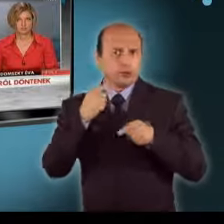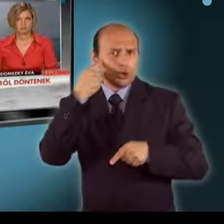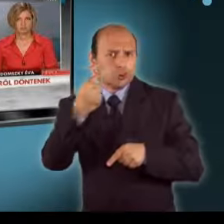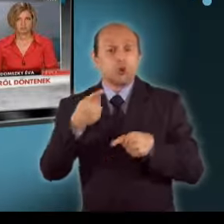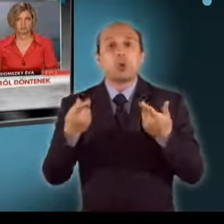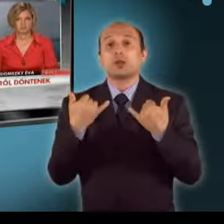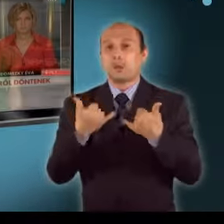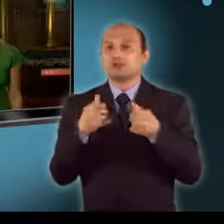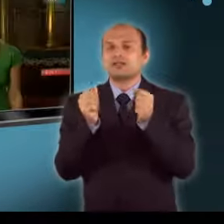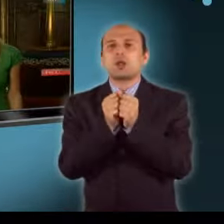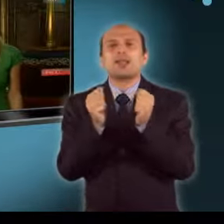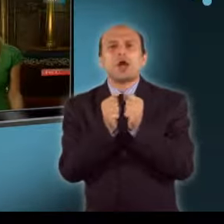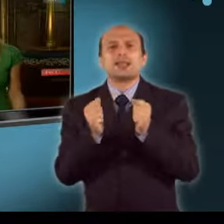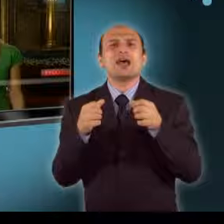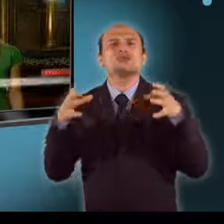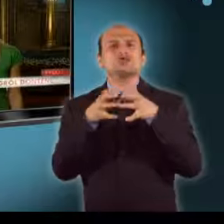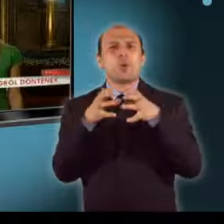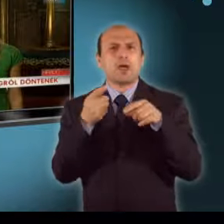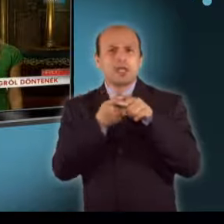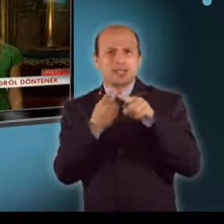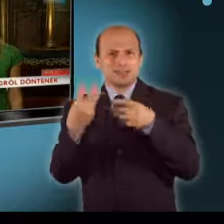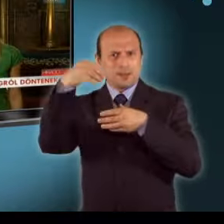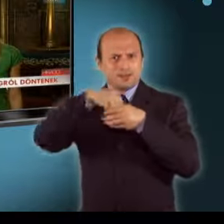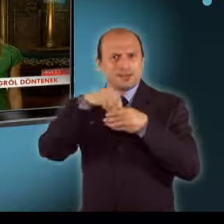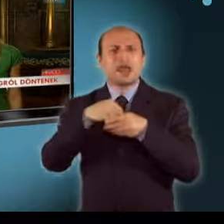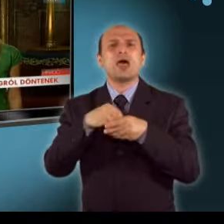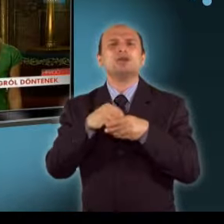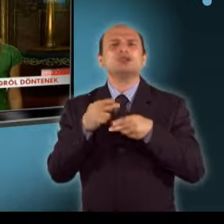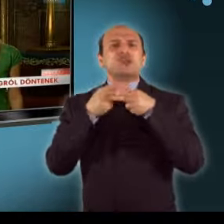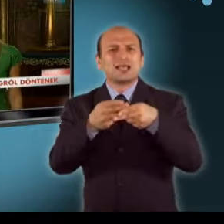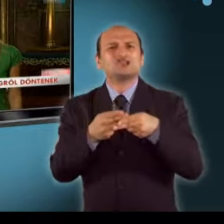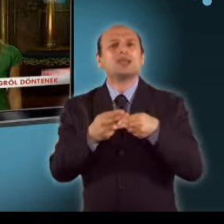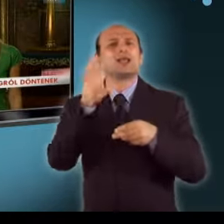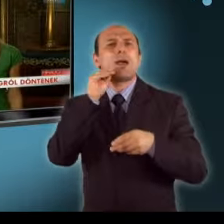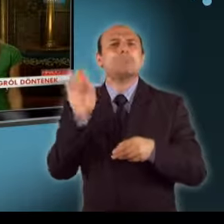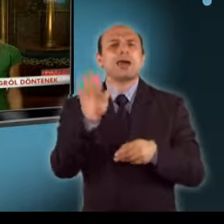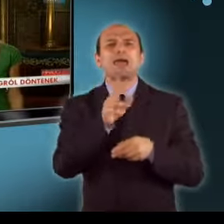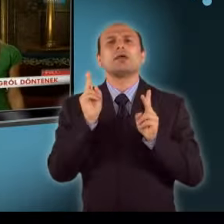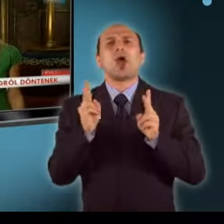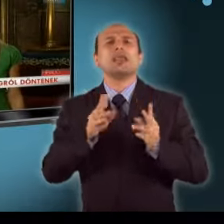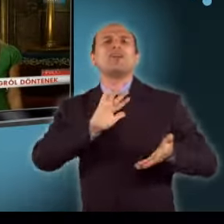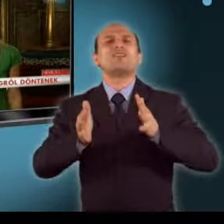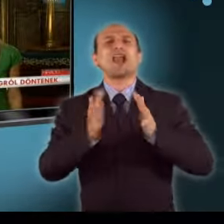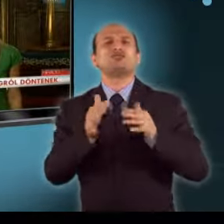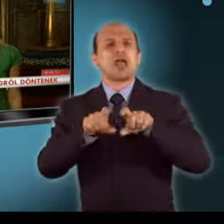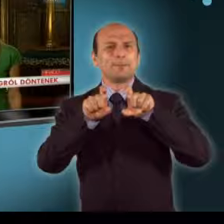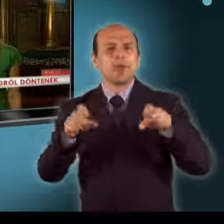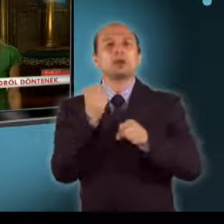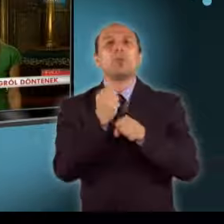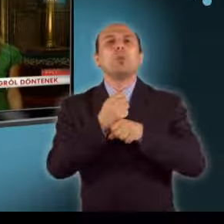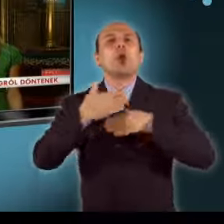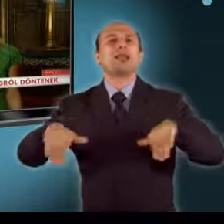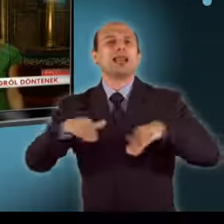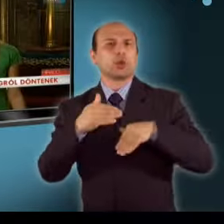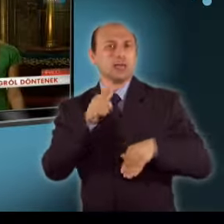részeként arról dönthet a kormány, hogy ne csak azok az emberek kapjanak segítséget a lakáshitelükhöz, akik a válság miatt munkanélkülivé